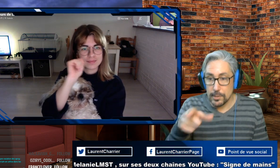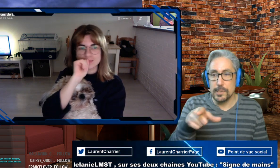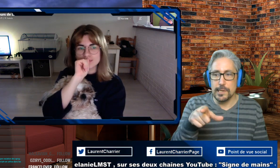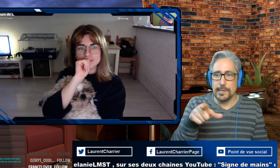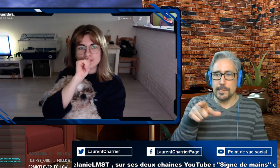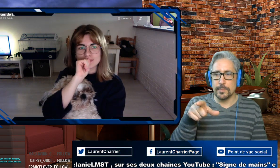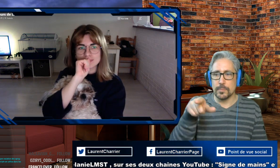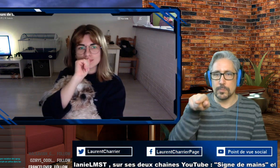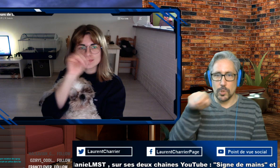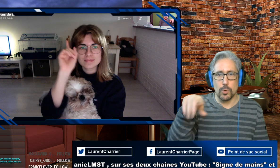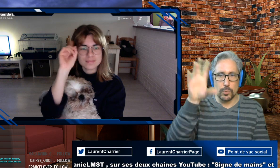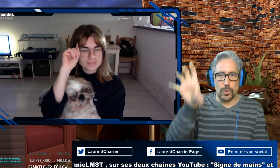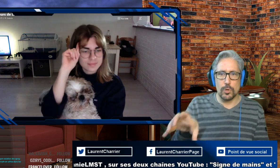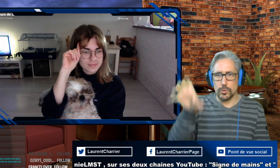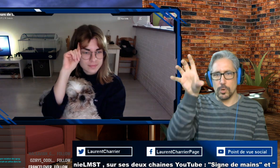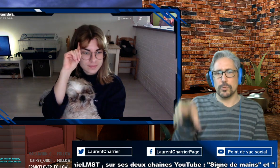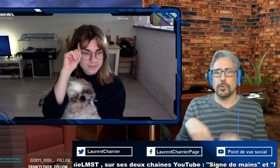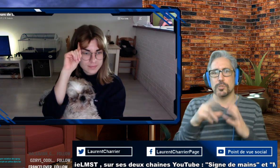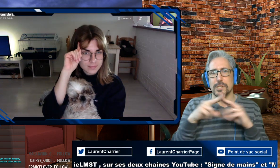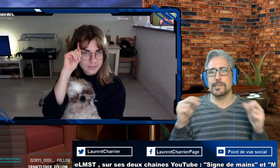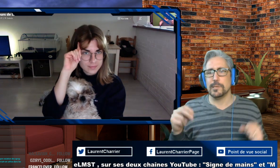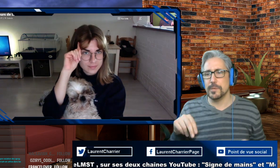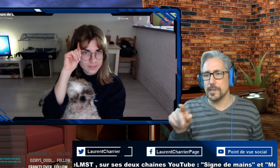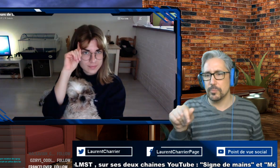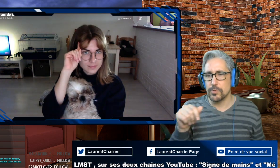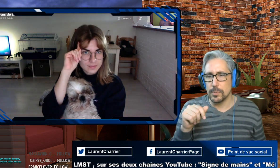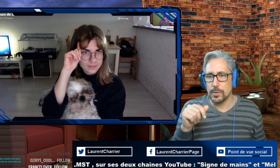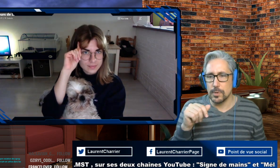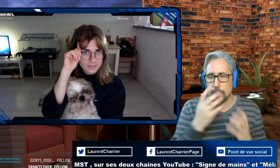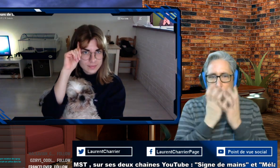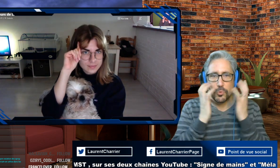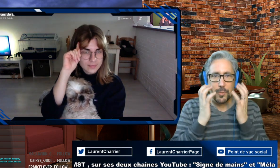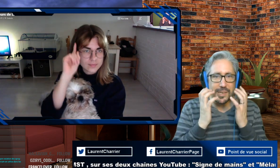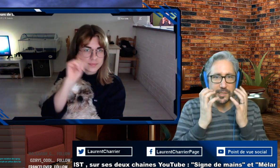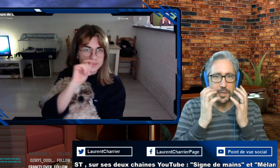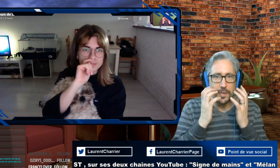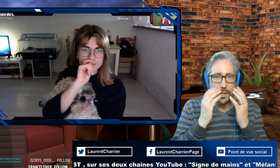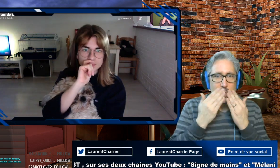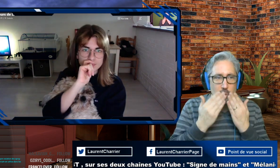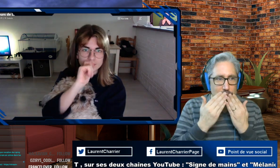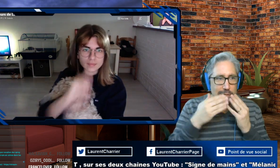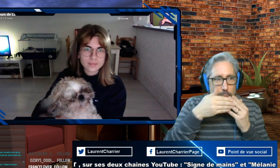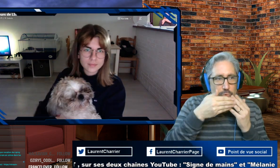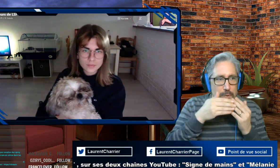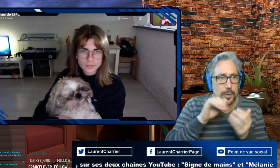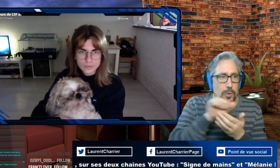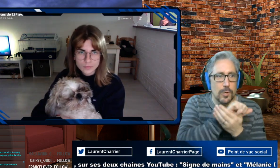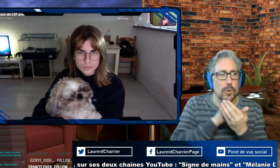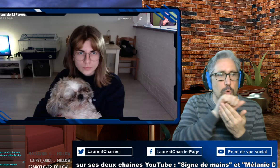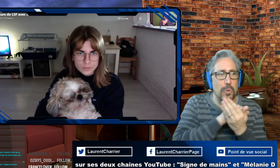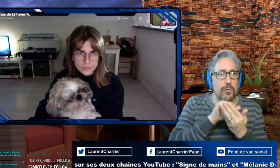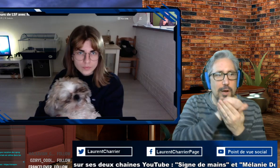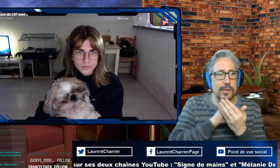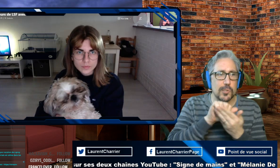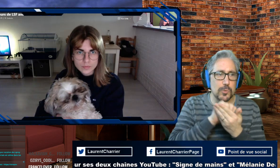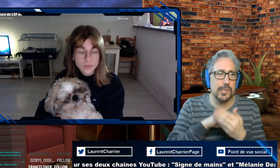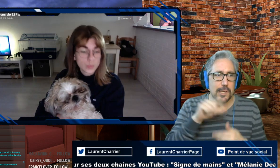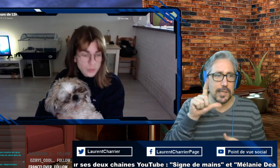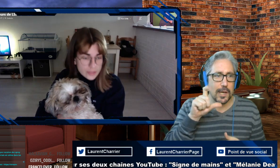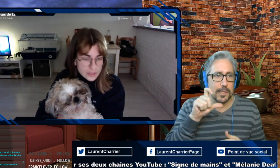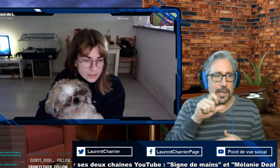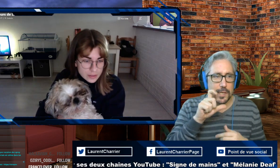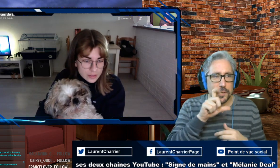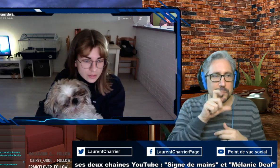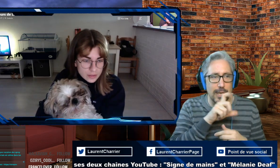Alors. Dans le chat, ils expliquaient pour le masque. quand il y a de la buée, pour ne pas avoir à